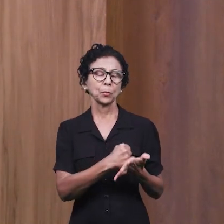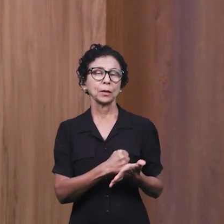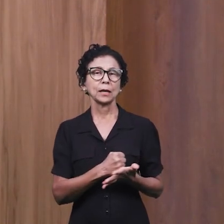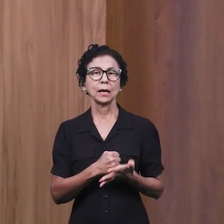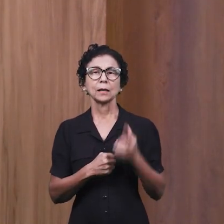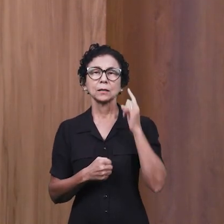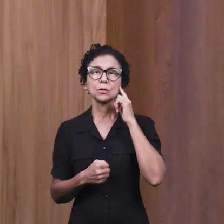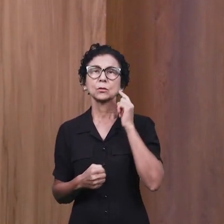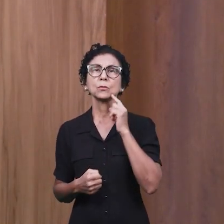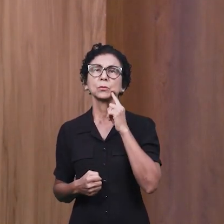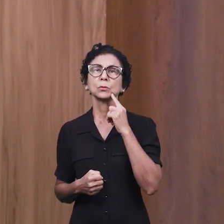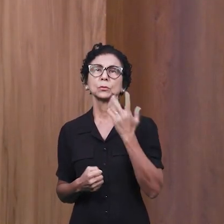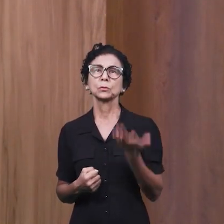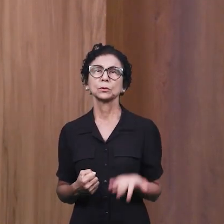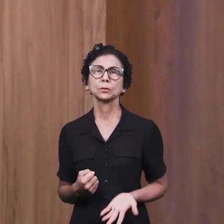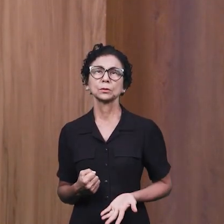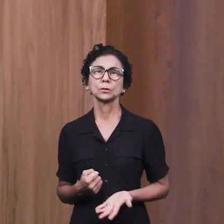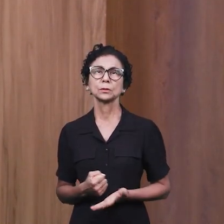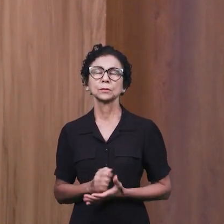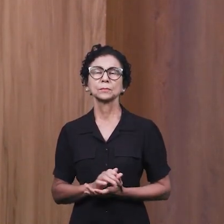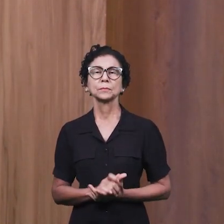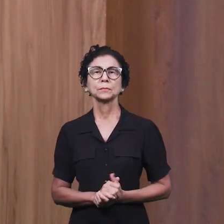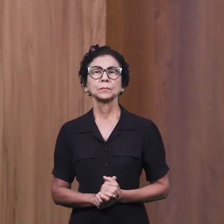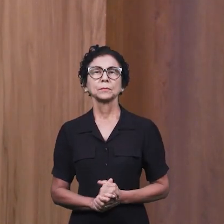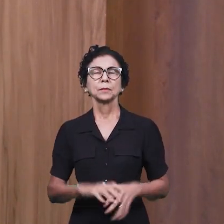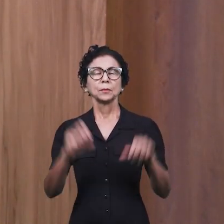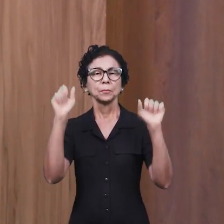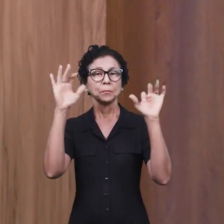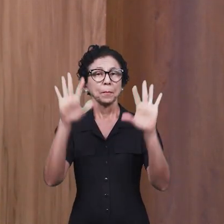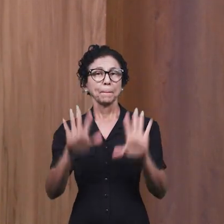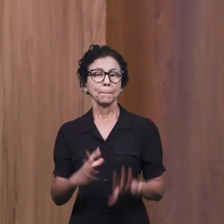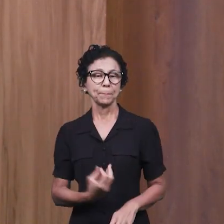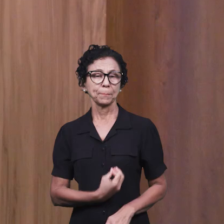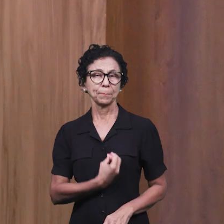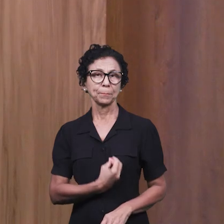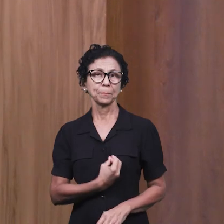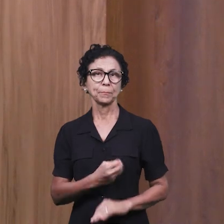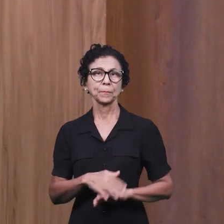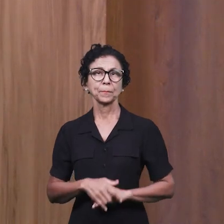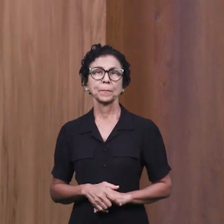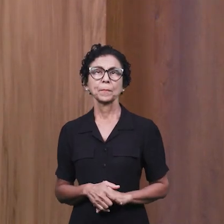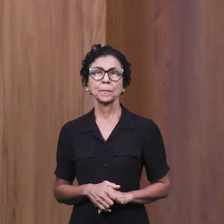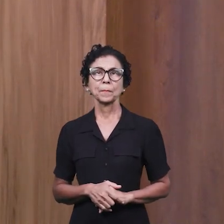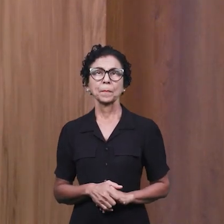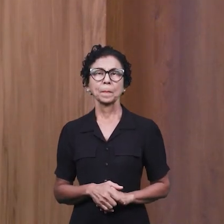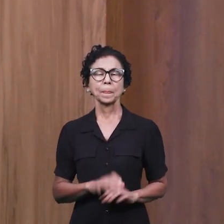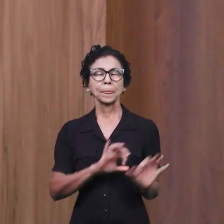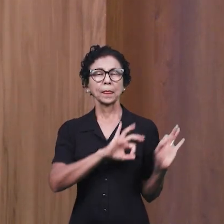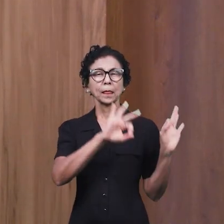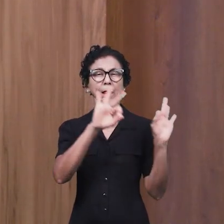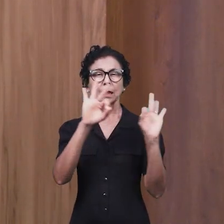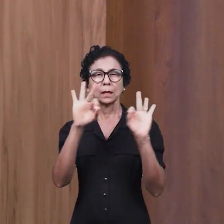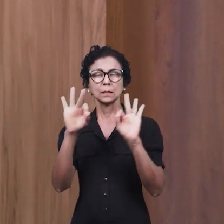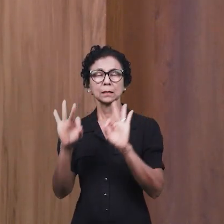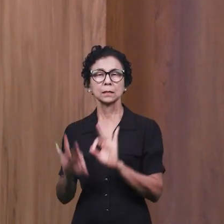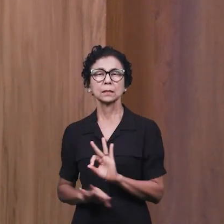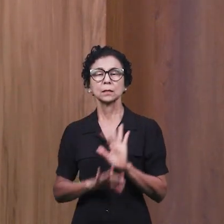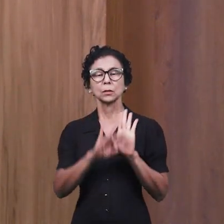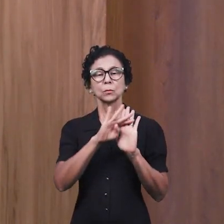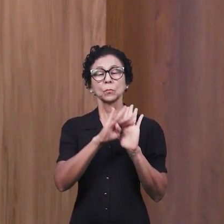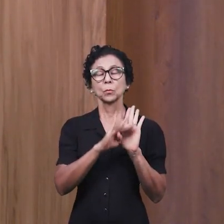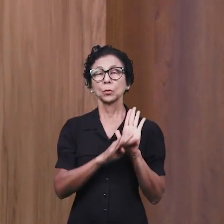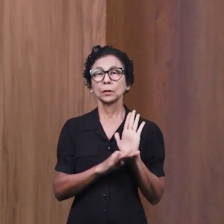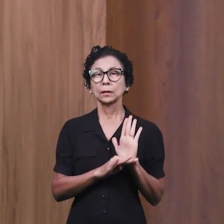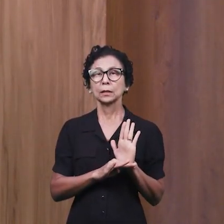irmãos surdos. Uma bênção estar com vocês, fique ligadinho, assista todos os programas,